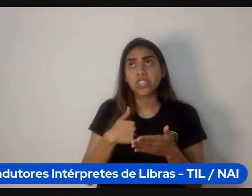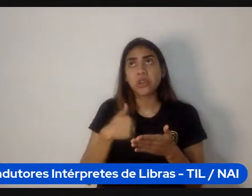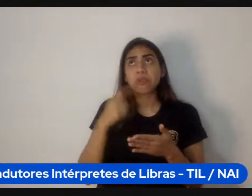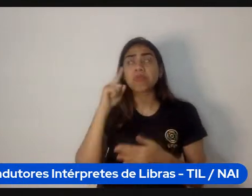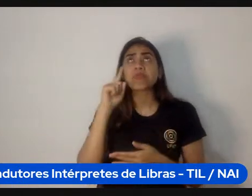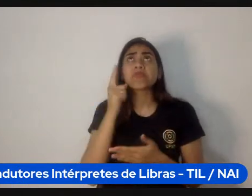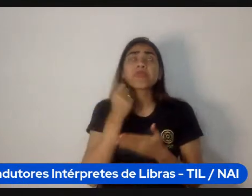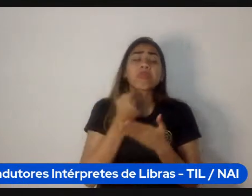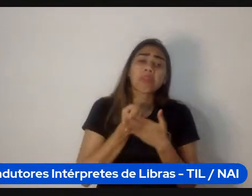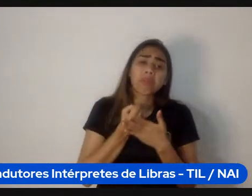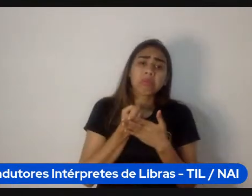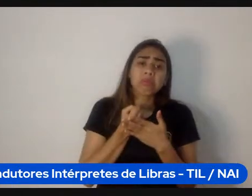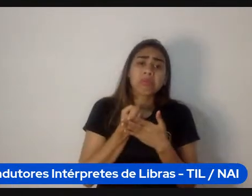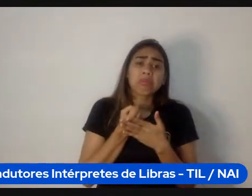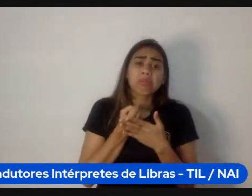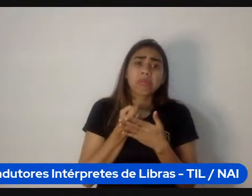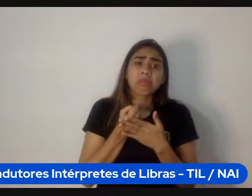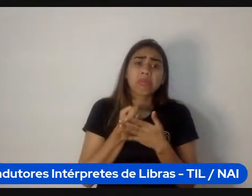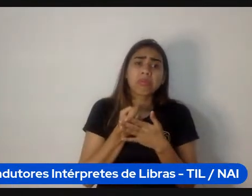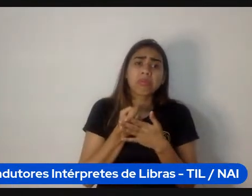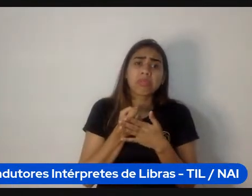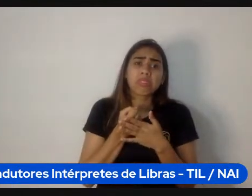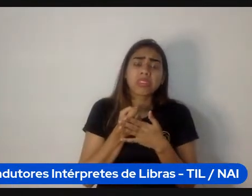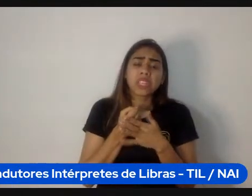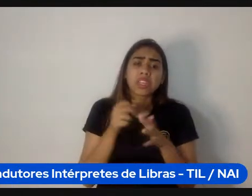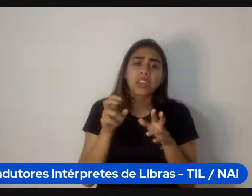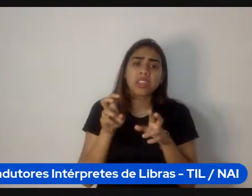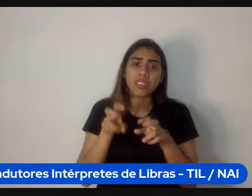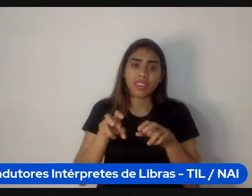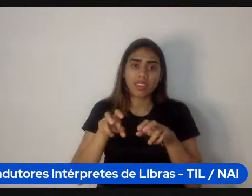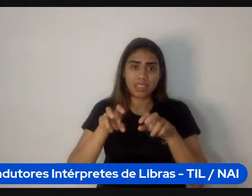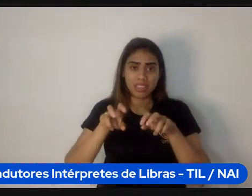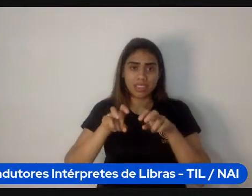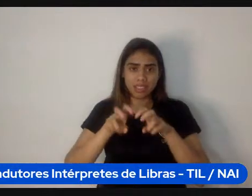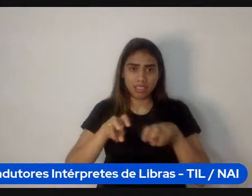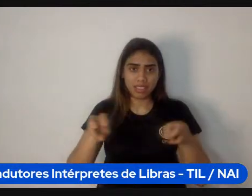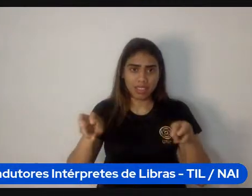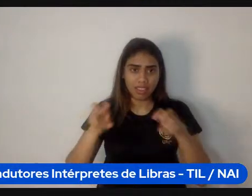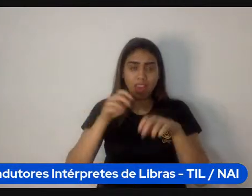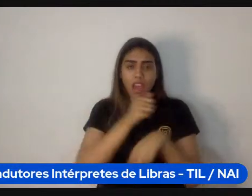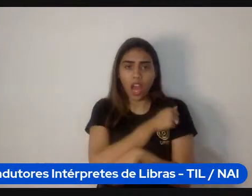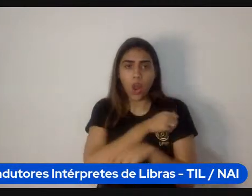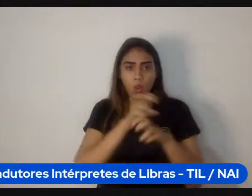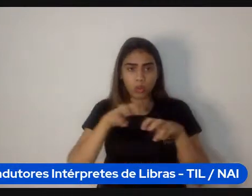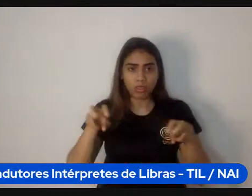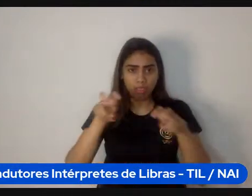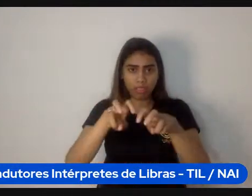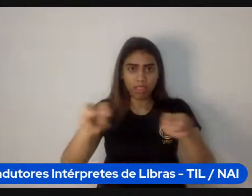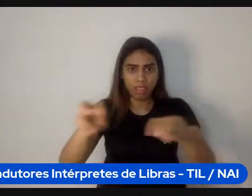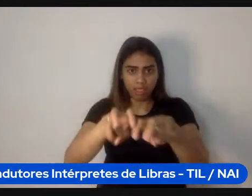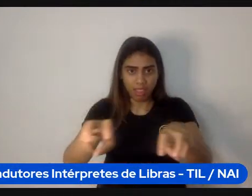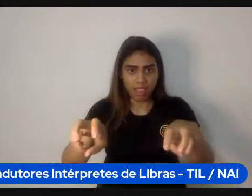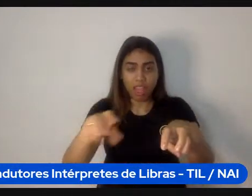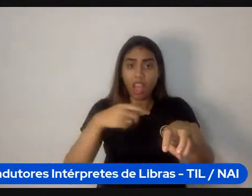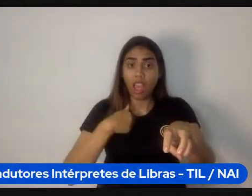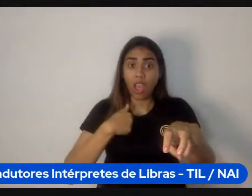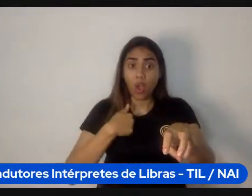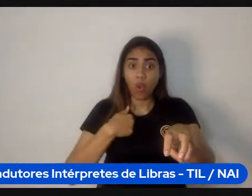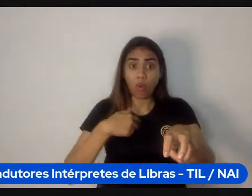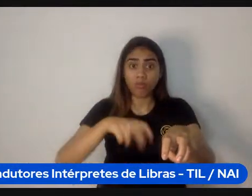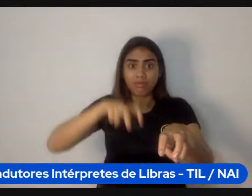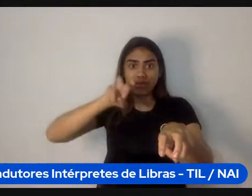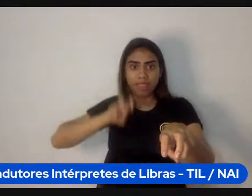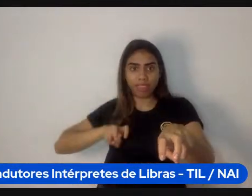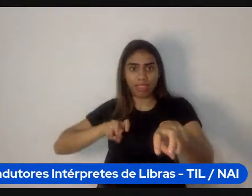sala. E vi aquela movimentação, enfim, distribuição das mesas, etc. e